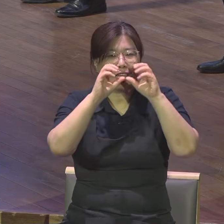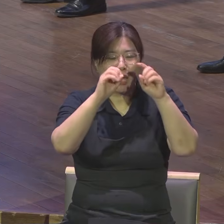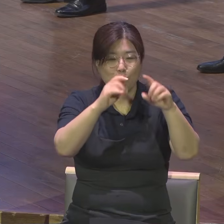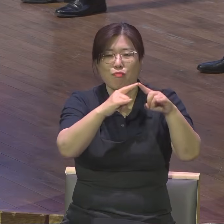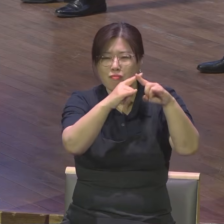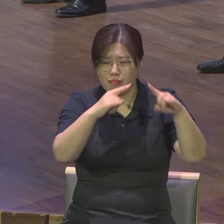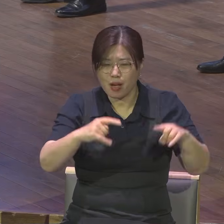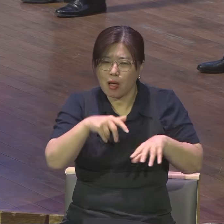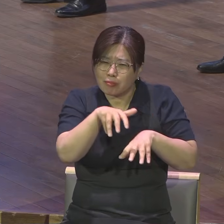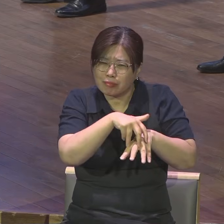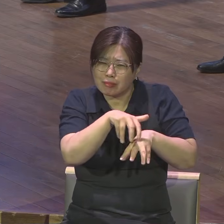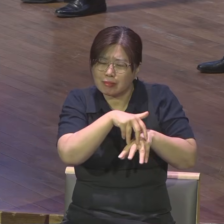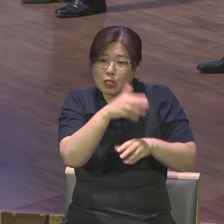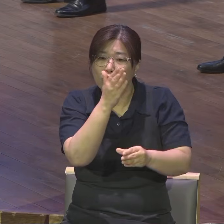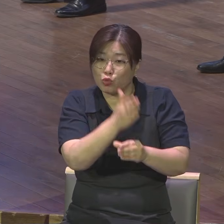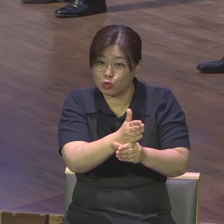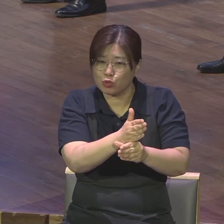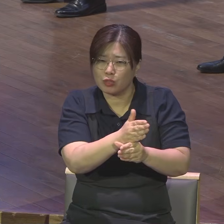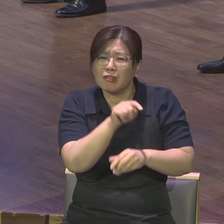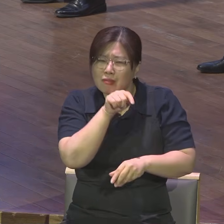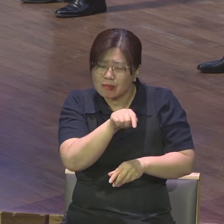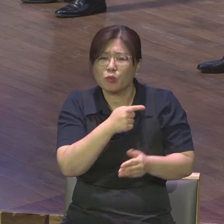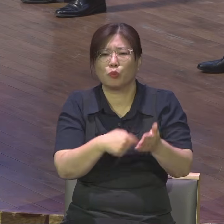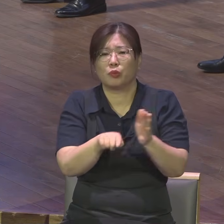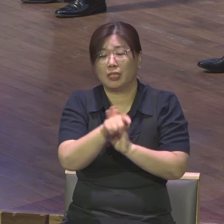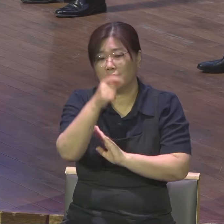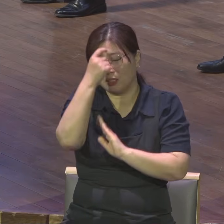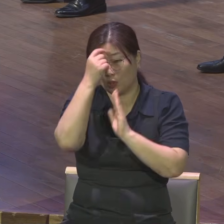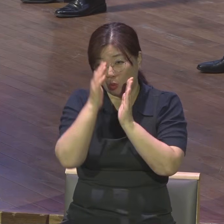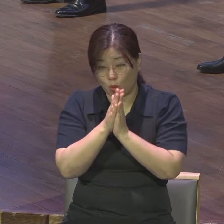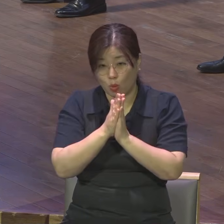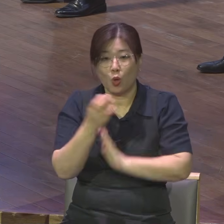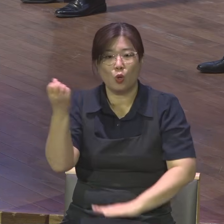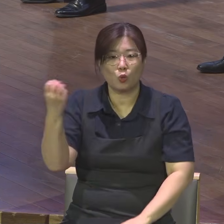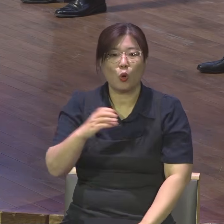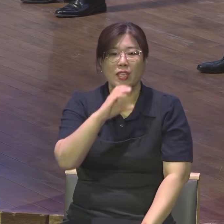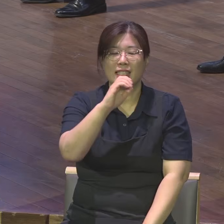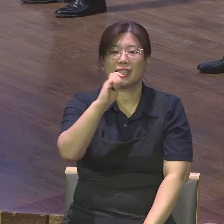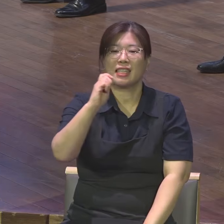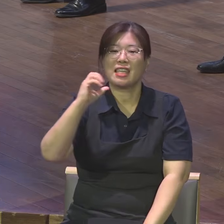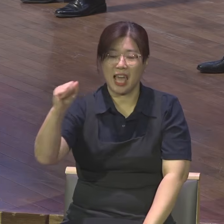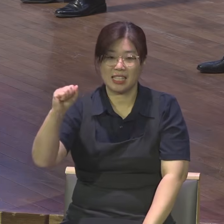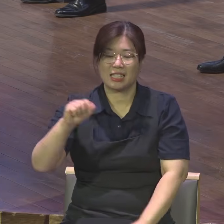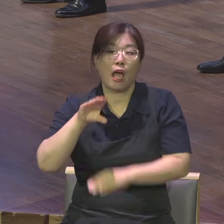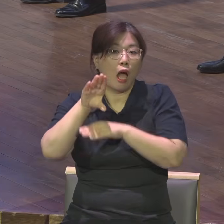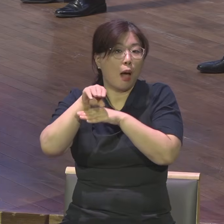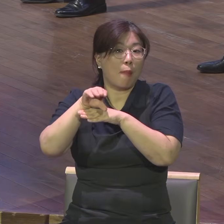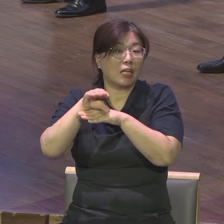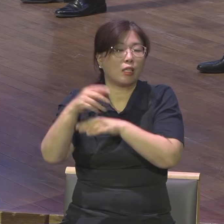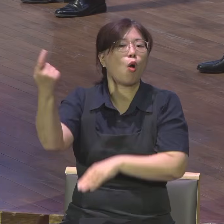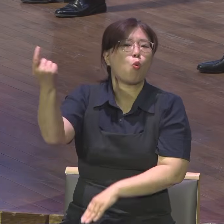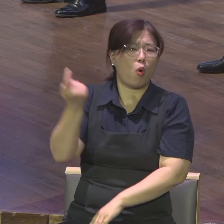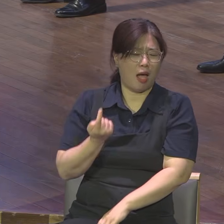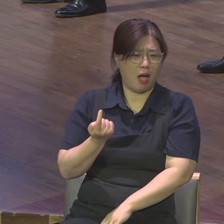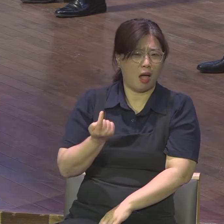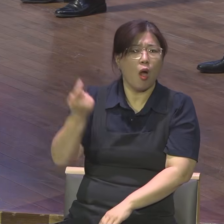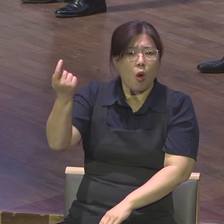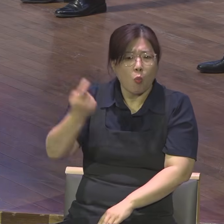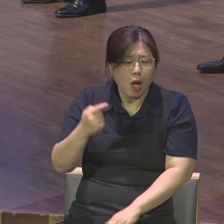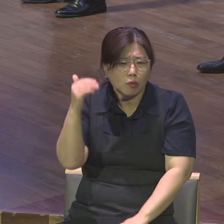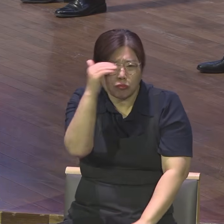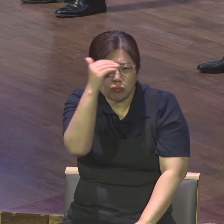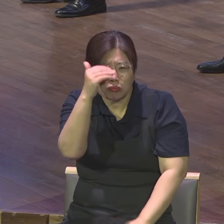주옵소서. 이번 주일 짓는 시테스 선데이 방송 선교단을 통하여서 한국교회 살리고 세계교회 살리는 미디어 선교의